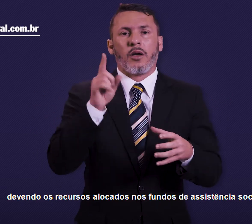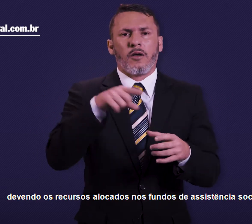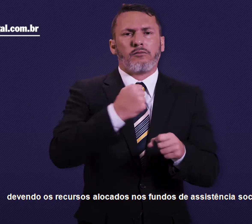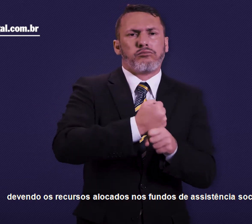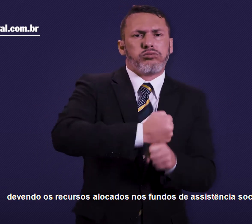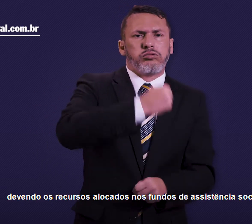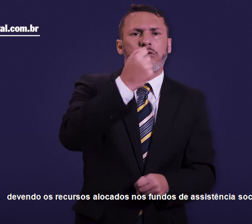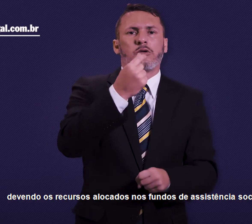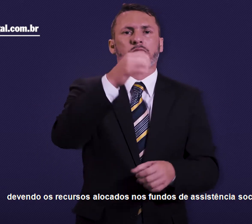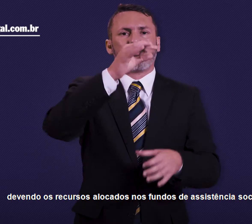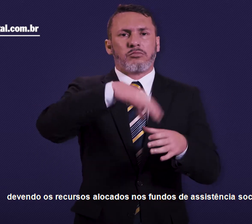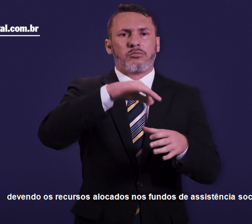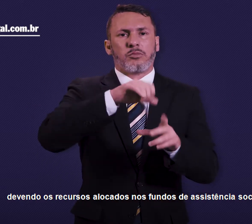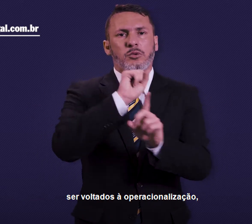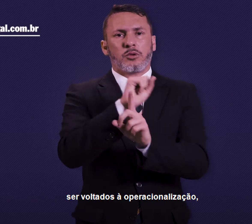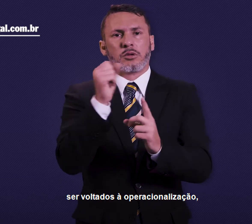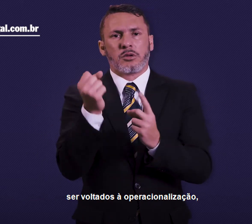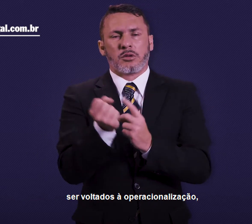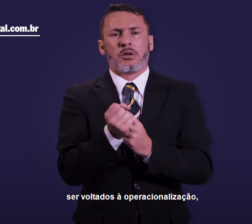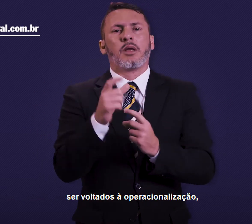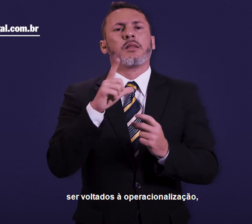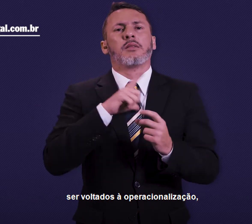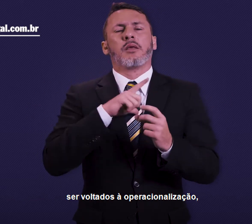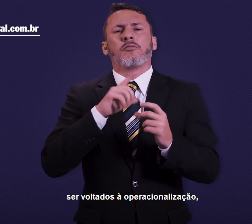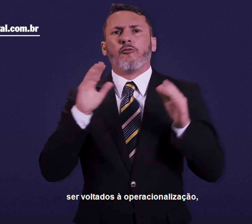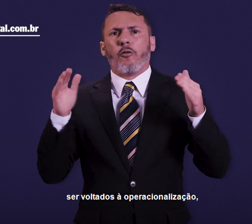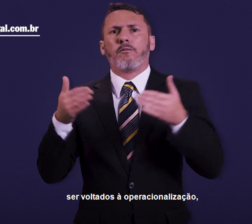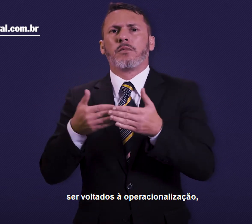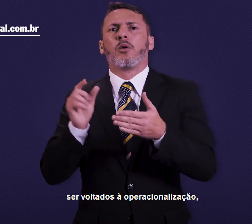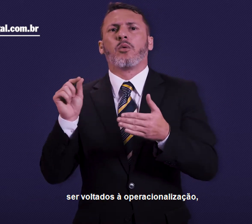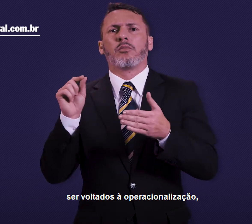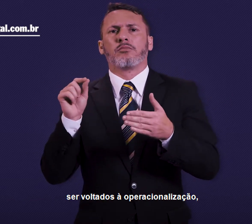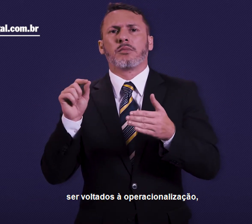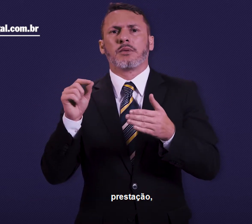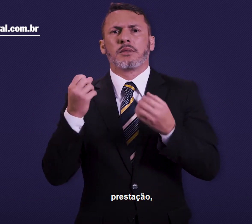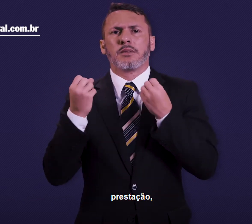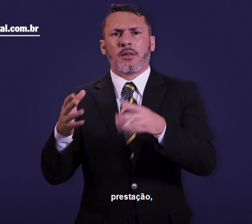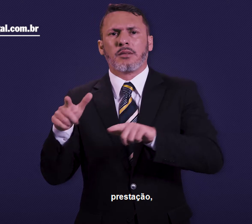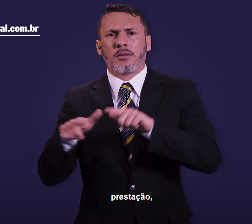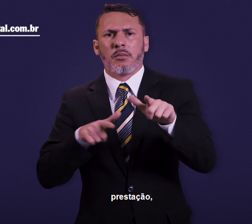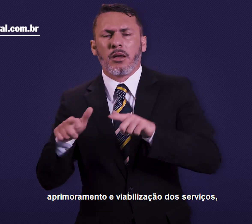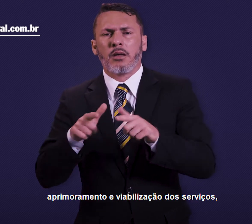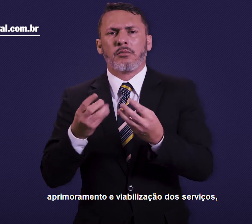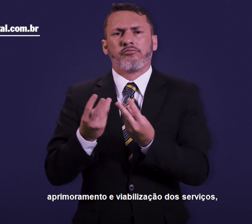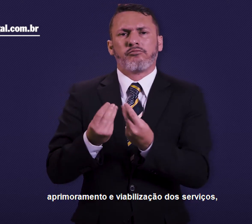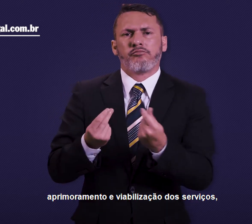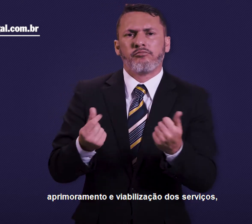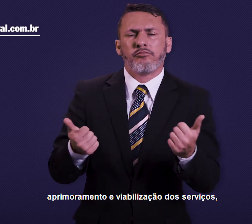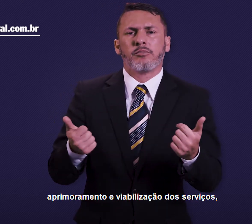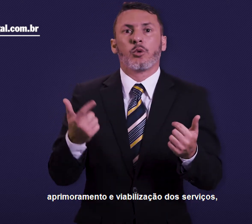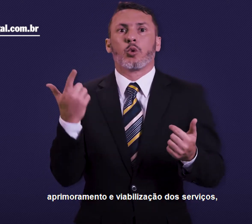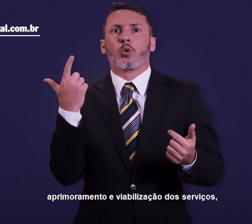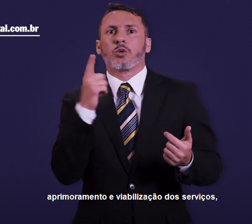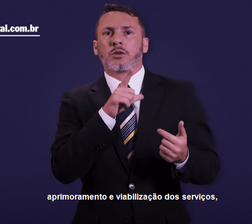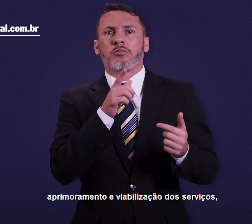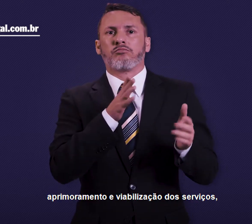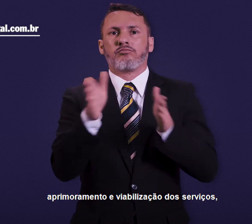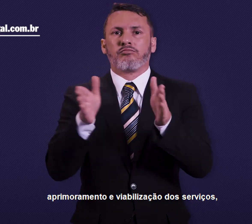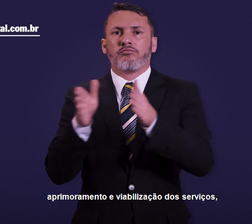fundos de assistência social ser voltados à operacionalização, prestação, aprimoramento e viabilização dos